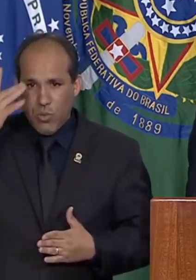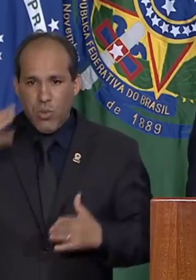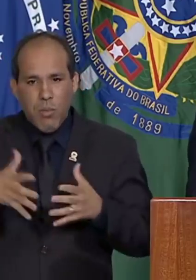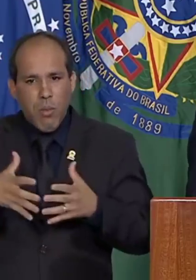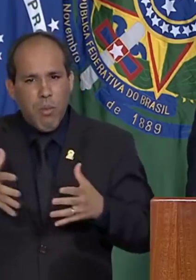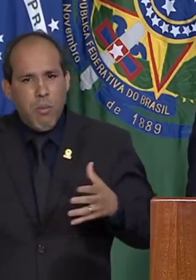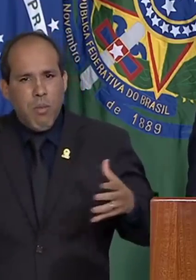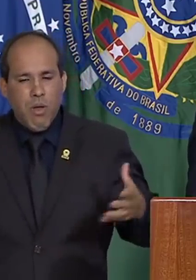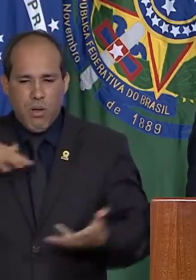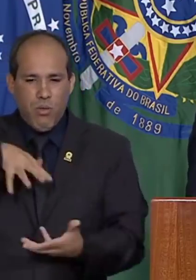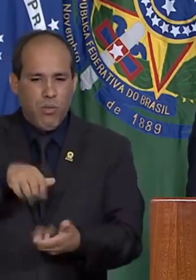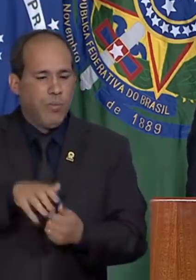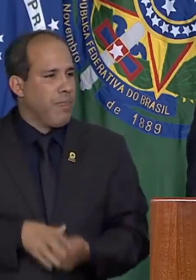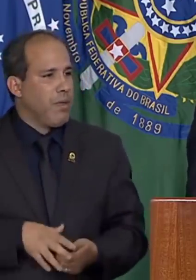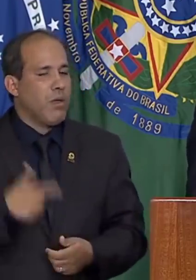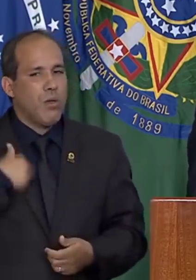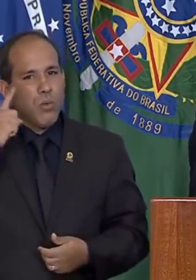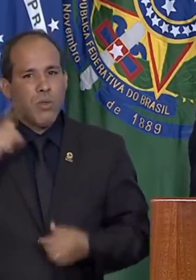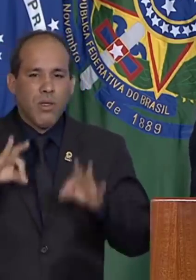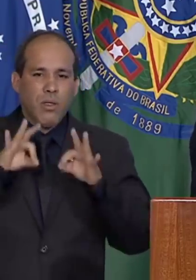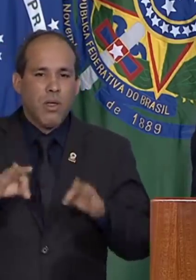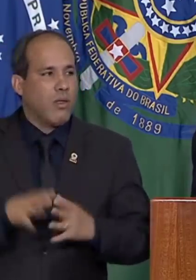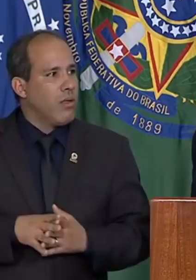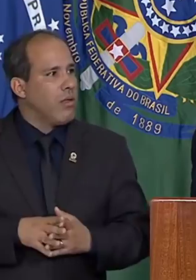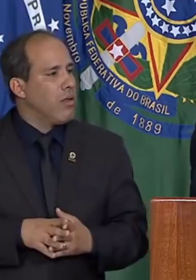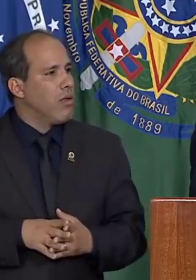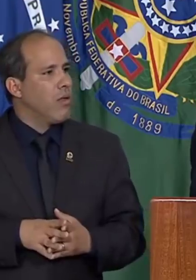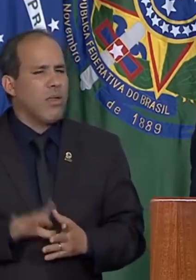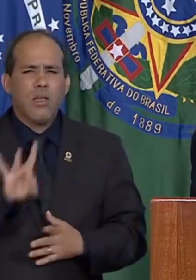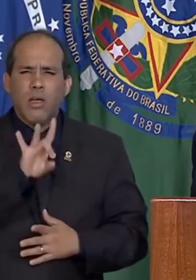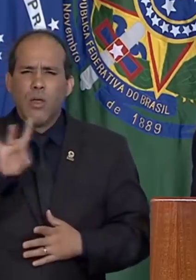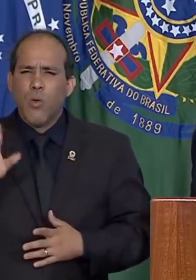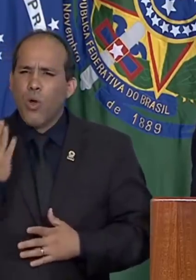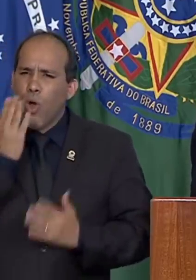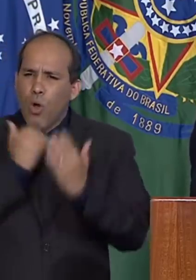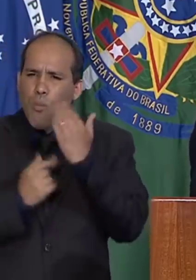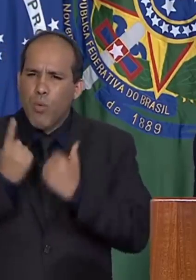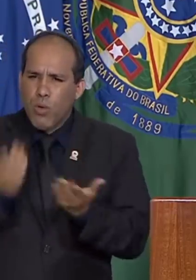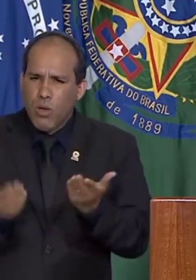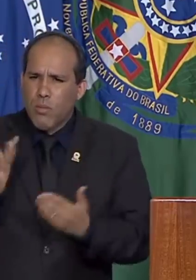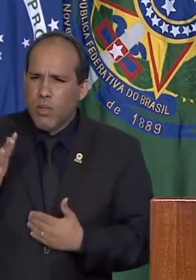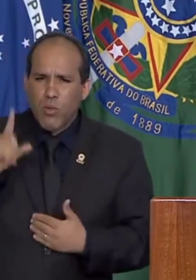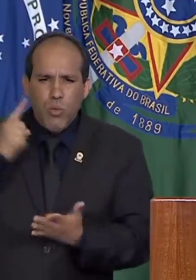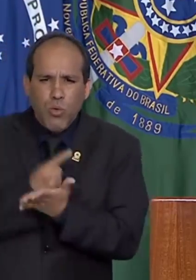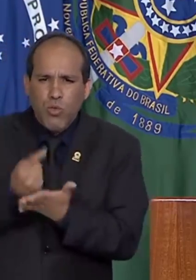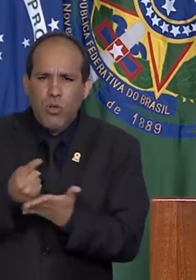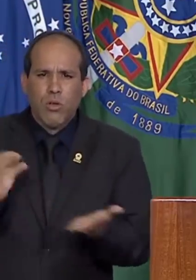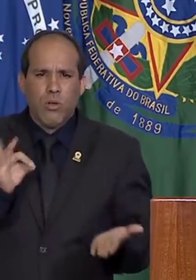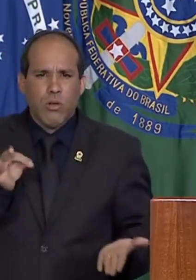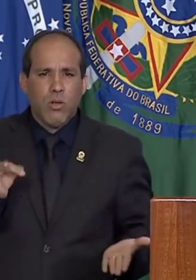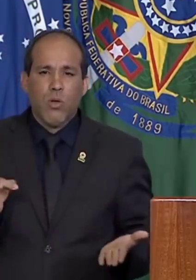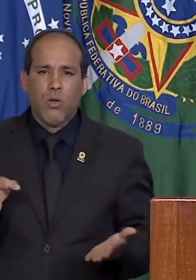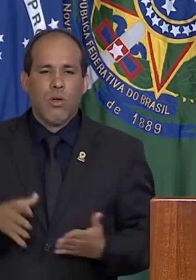Eu não sei o certo, mas eu acredito que um pelo outro, cada um consome 1 quilo de comida por dia, aproximadamente. Então, de um ano